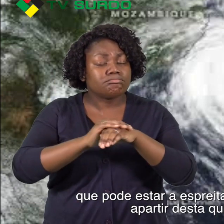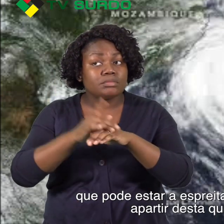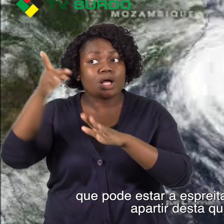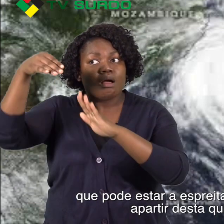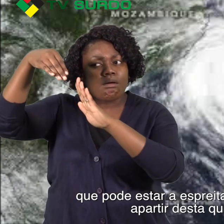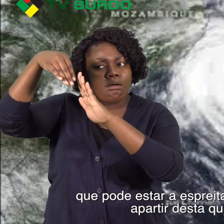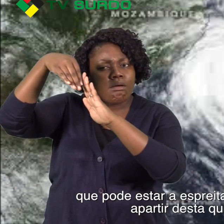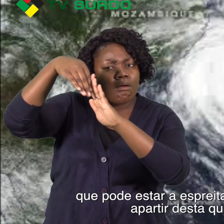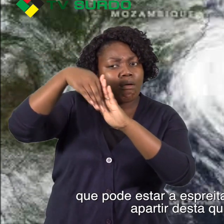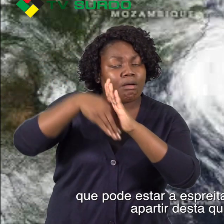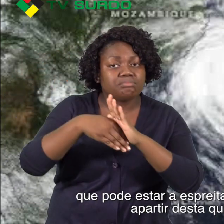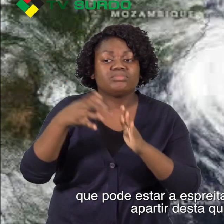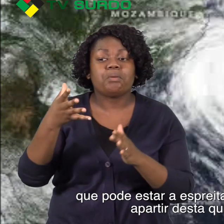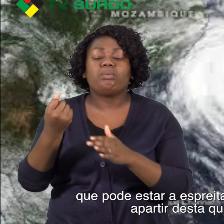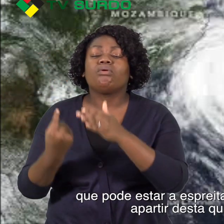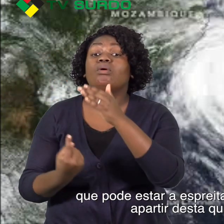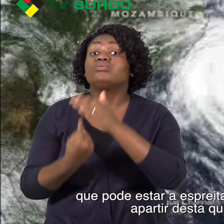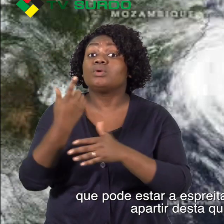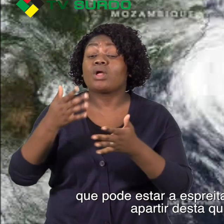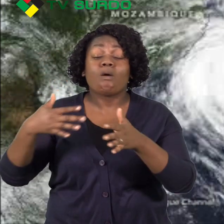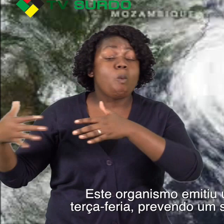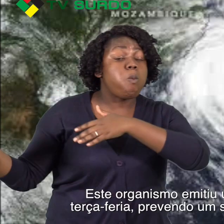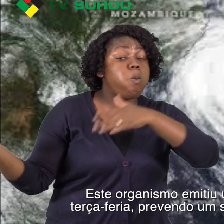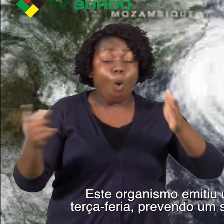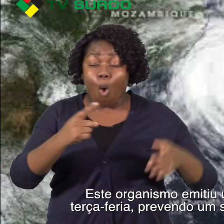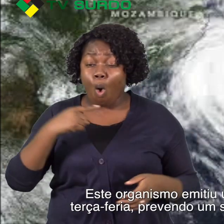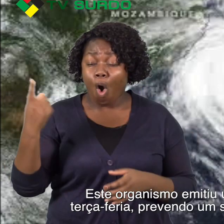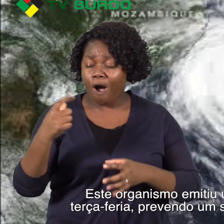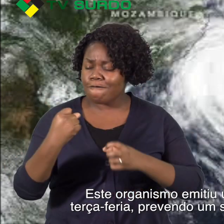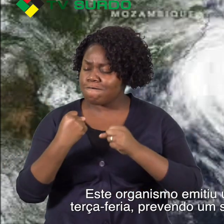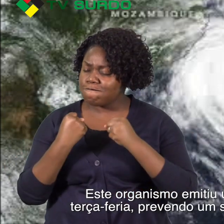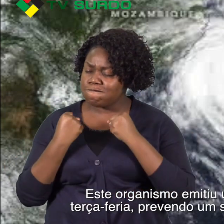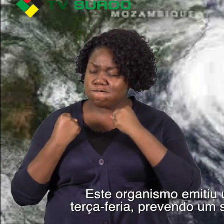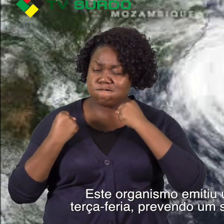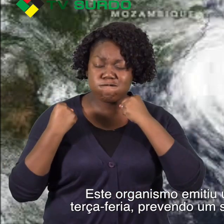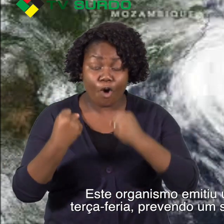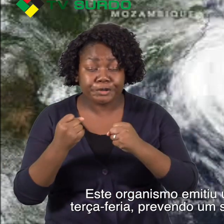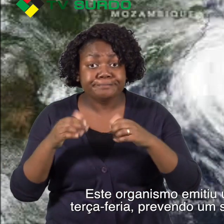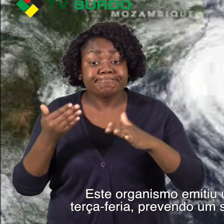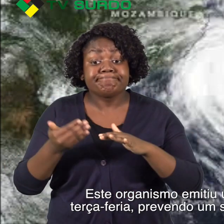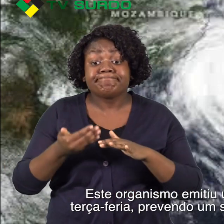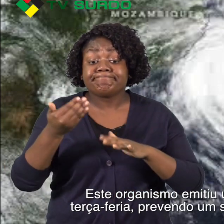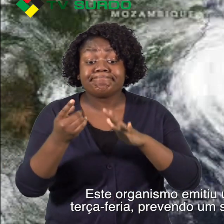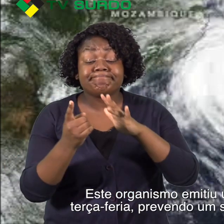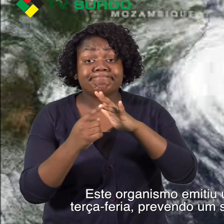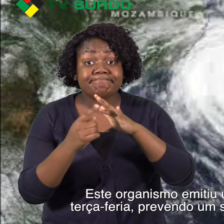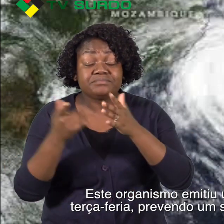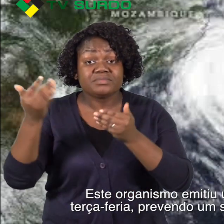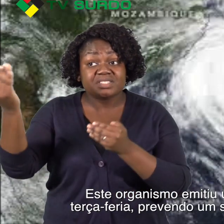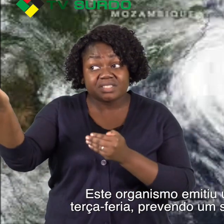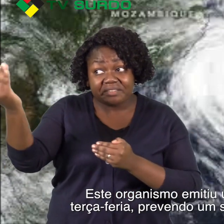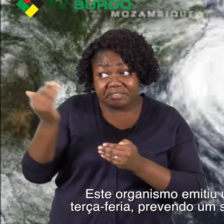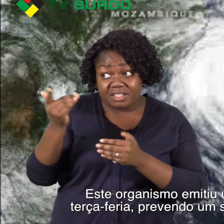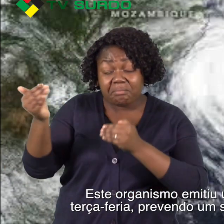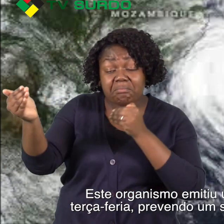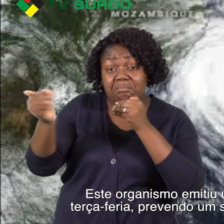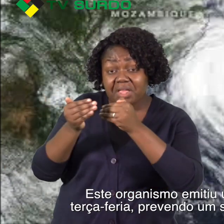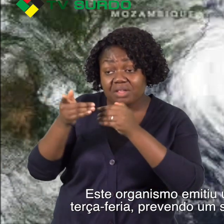a partir desta quinta-feira. Este organismo emitiu um comunicado na última terça-feira prevendo um